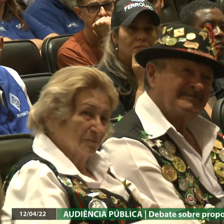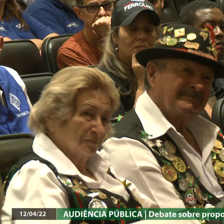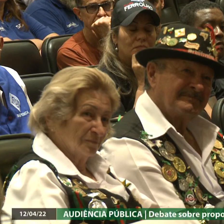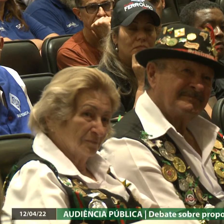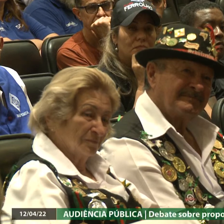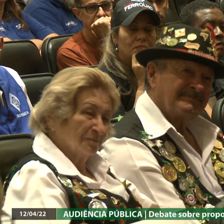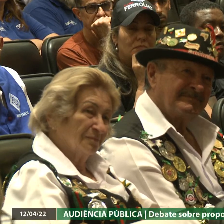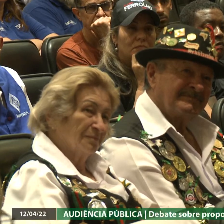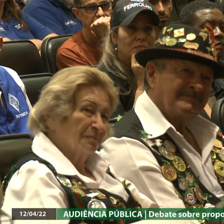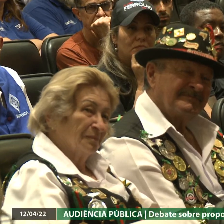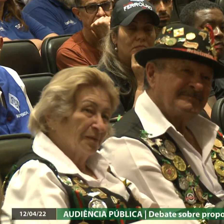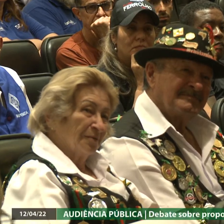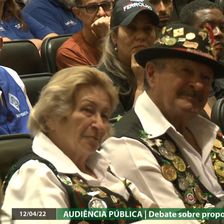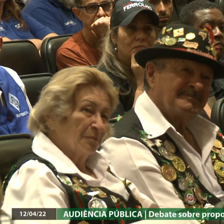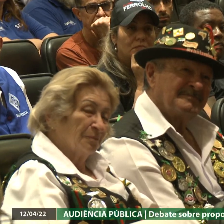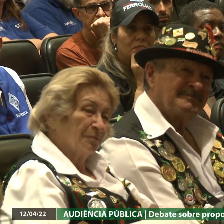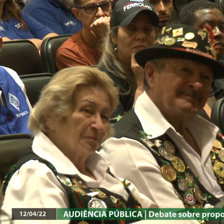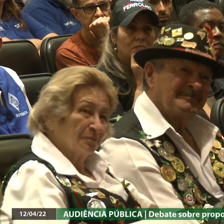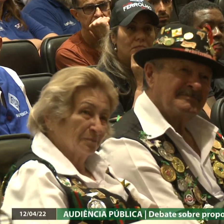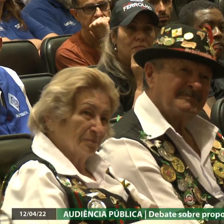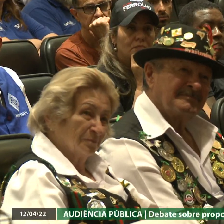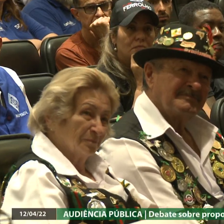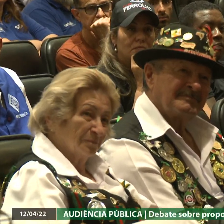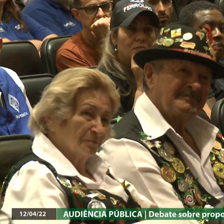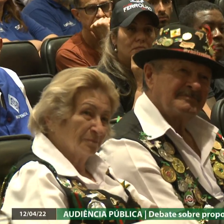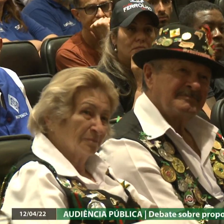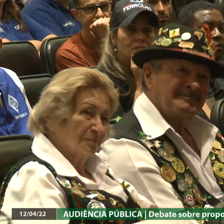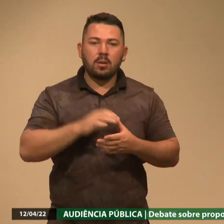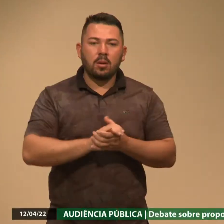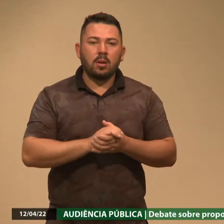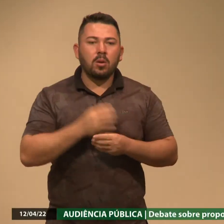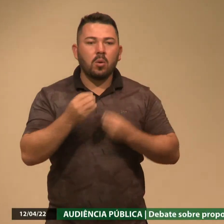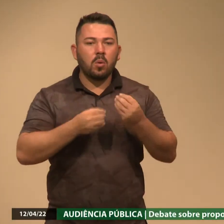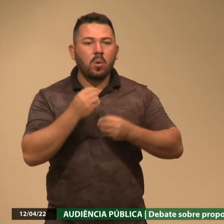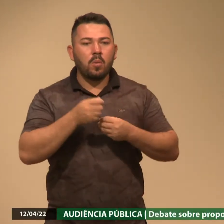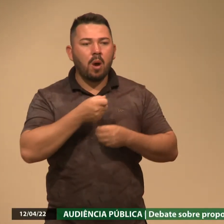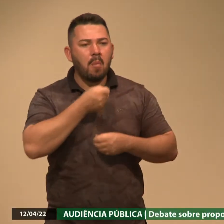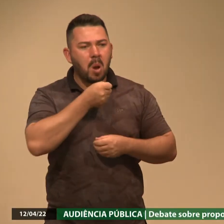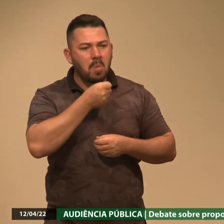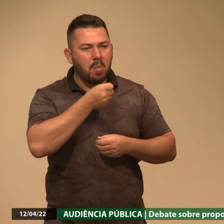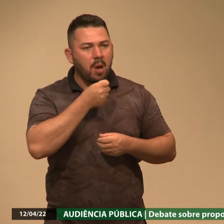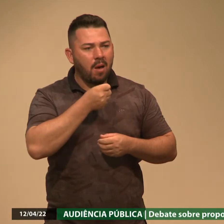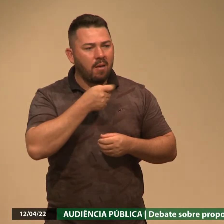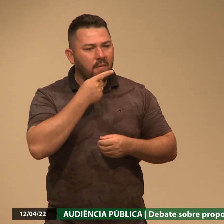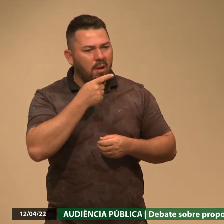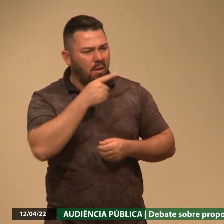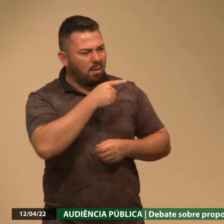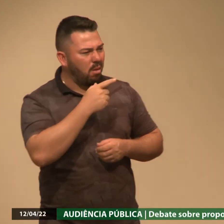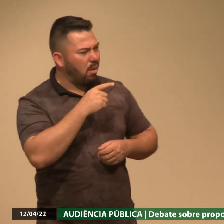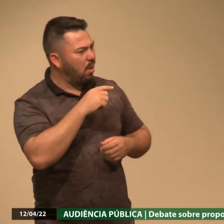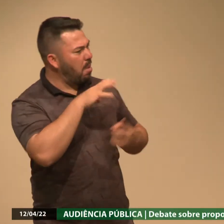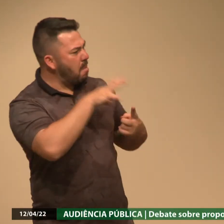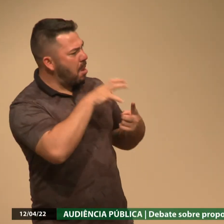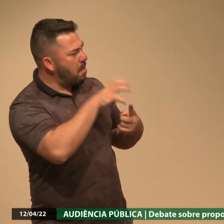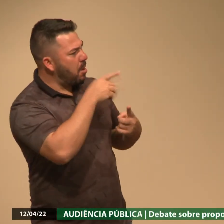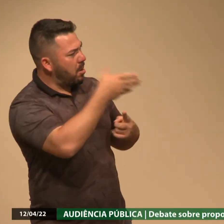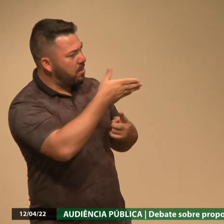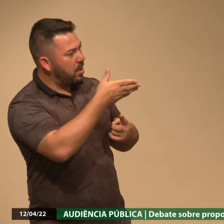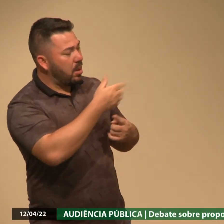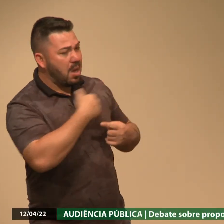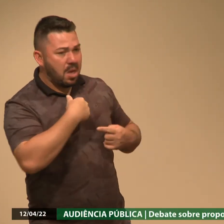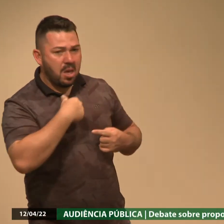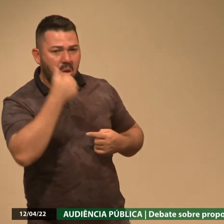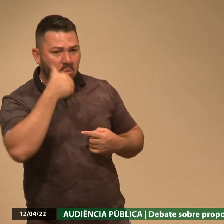uma ak-47 e saiu uma foto minha e tem um radialista começou a falar debochar de mim porque eu tava com